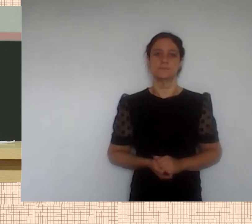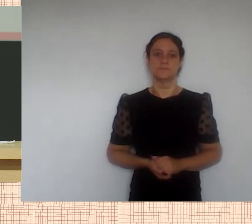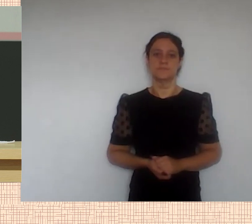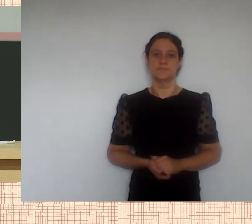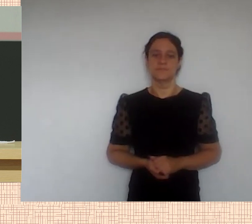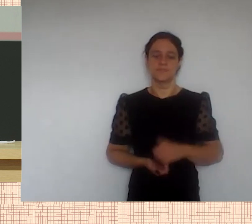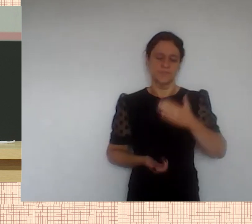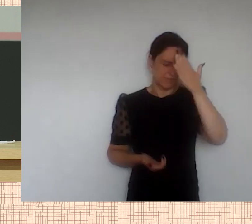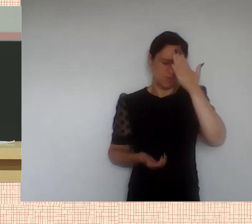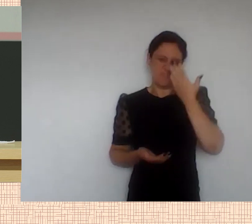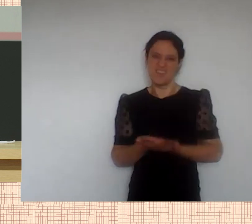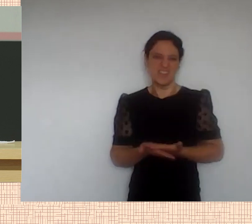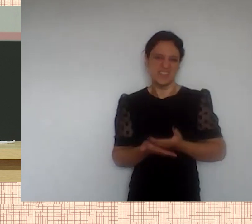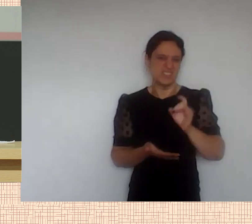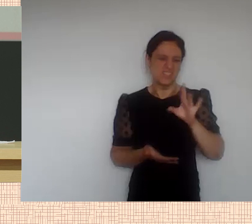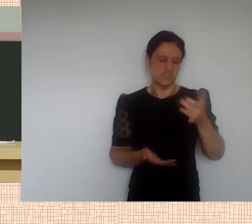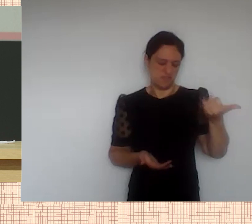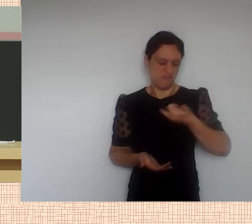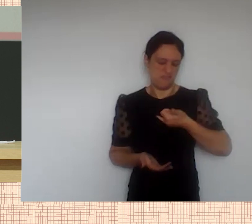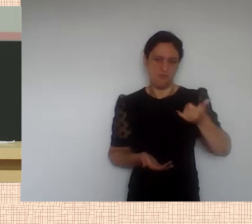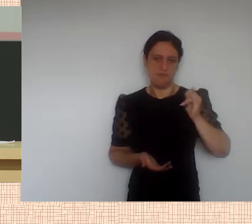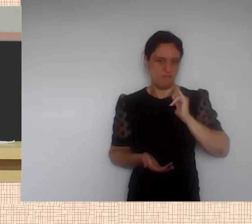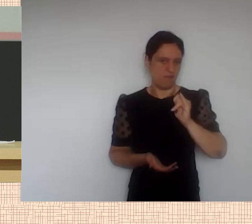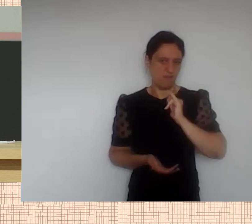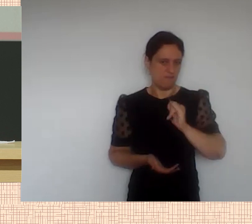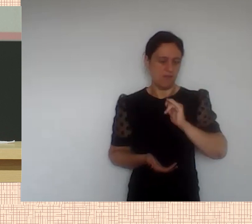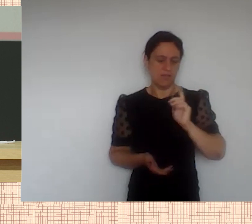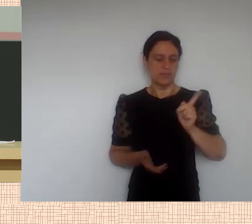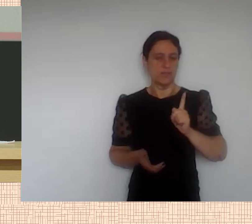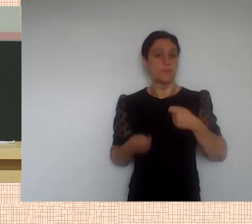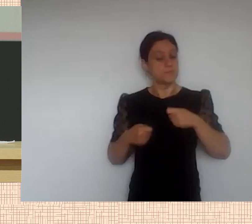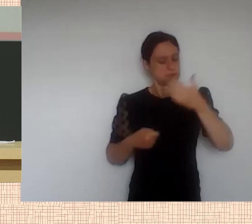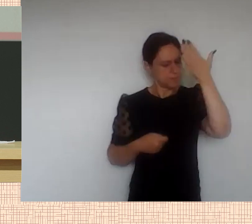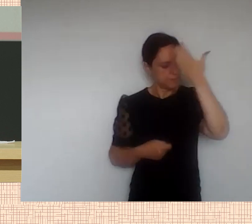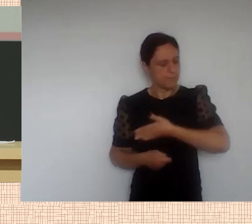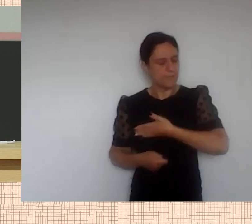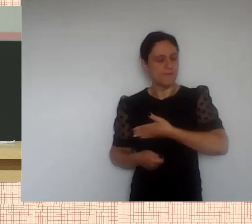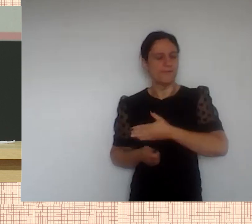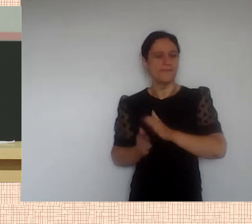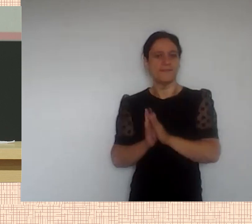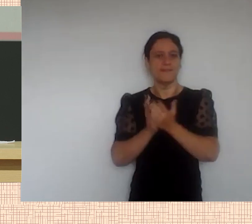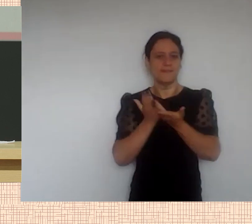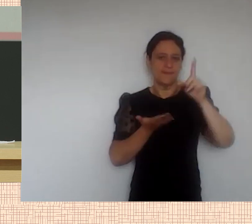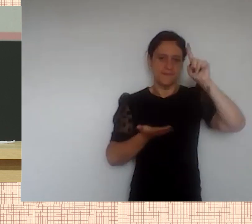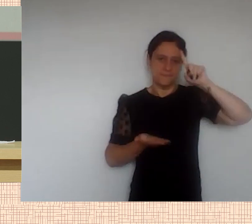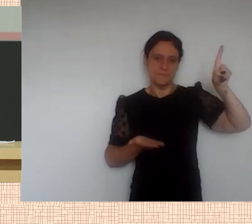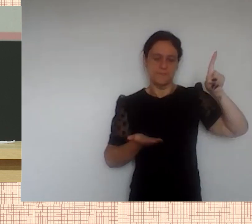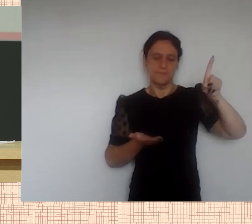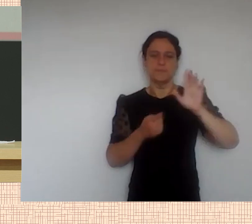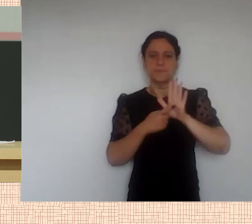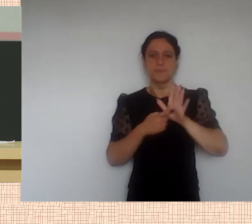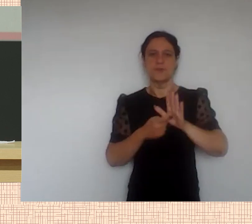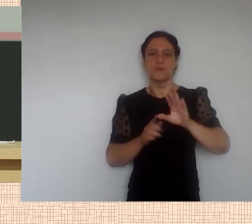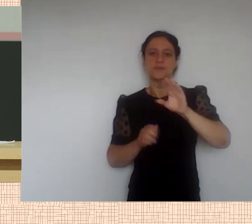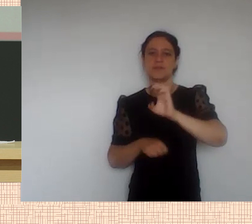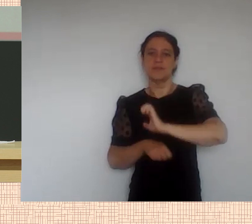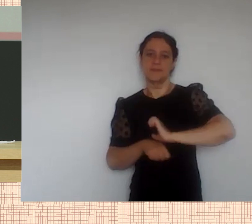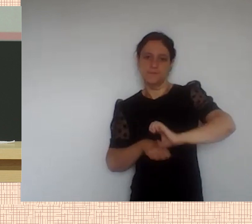estão só acreditando no que eu falo. Vamos lá, né? Ó Senhor Jesus.